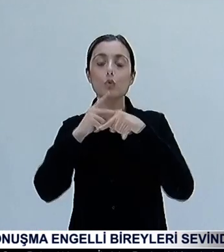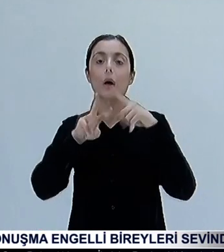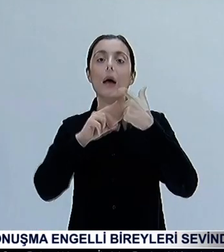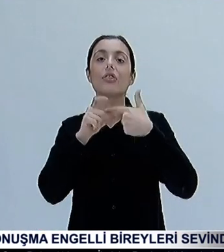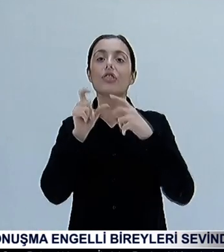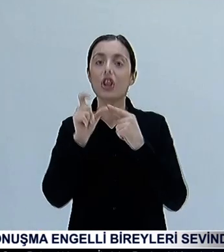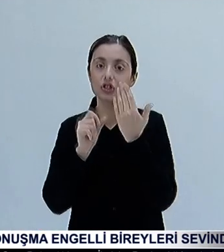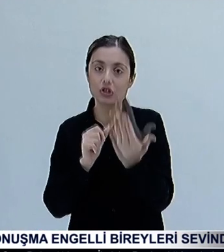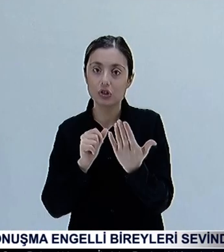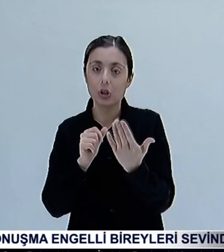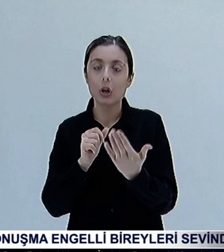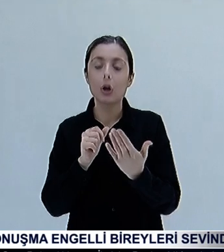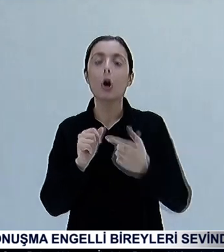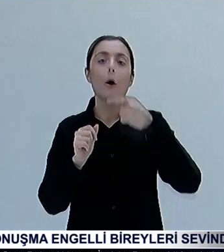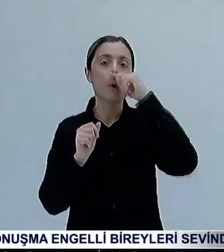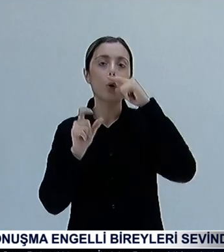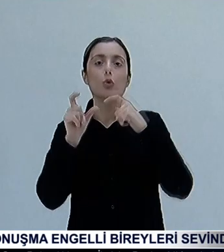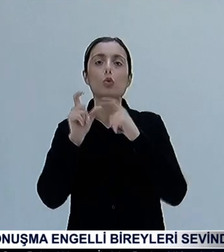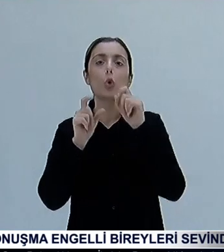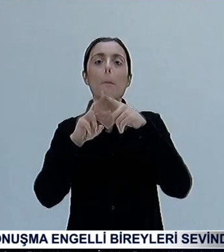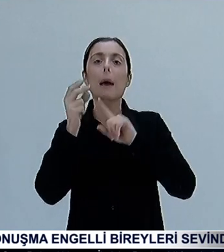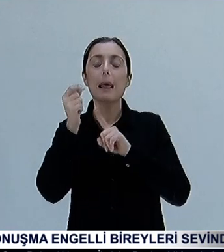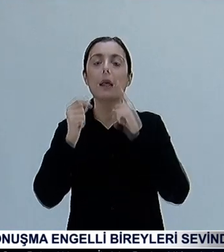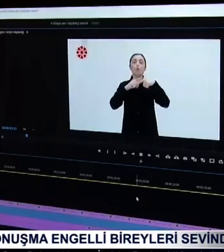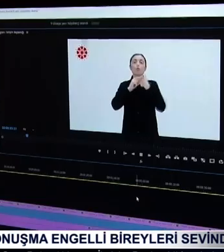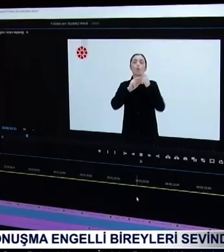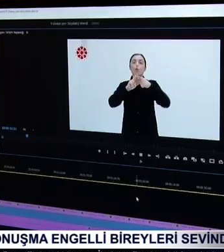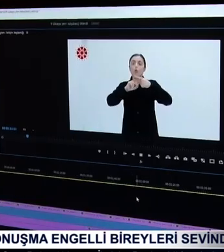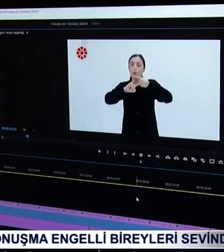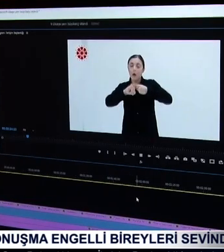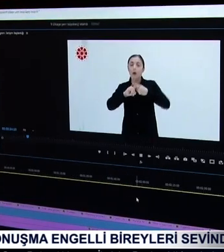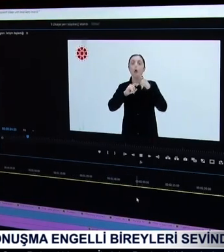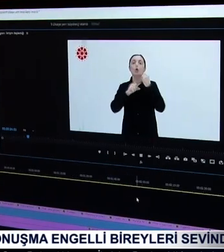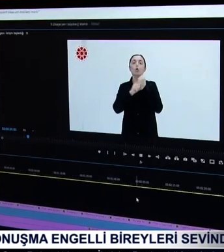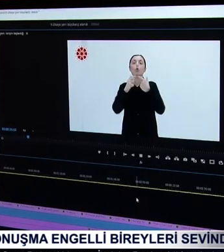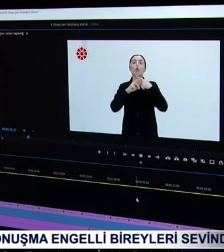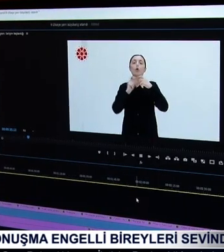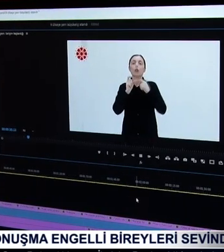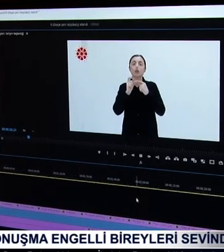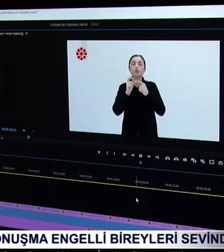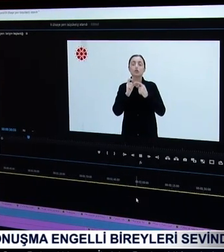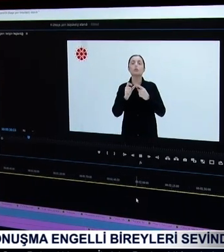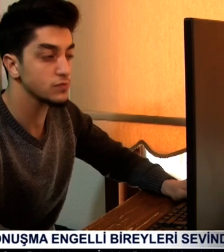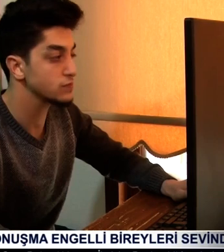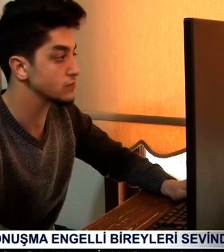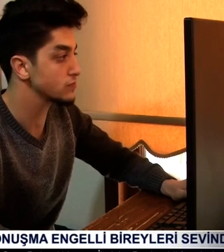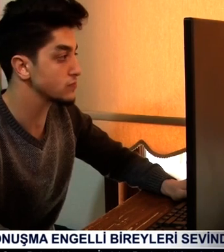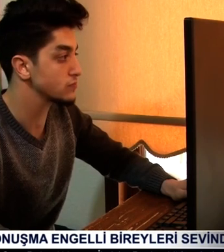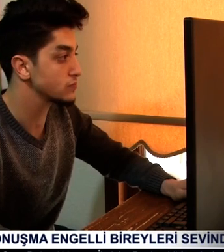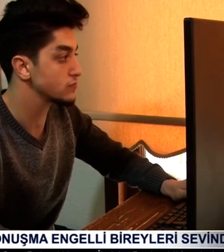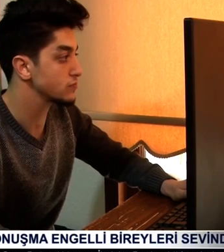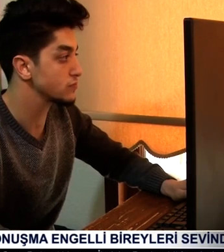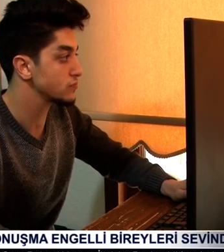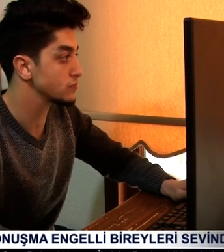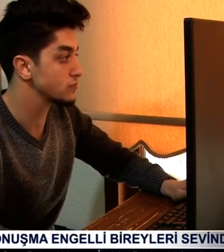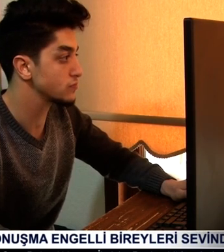bireylerin topluma kazandırılması ve gündemi takip ederek sosyalleşmesini sağlayan projeyle aynı zamanda görme engelli bireyler içinde sesli